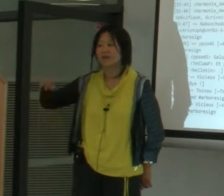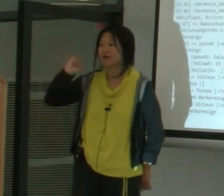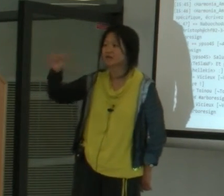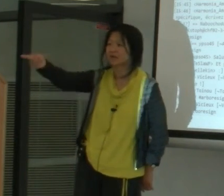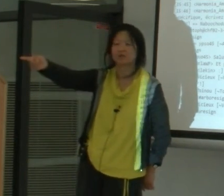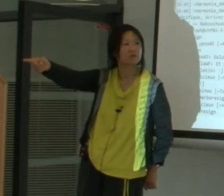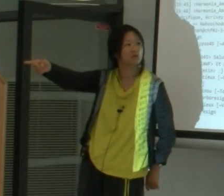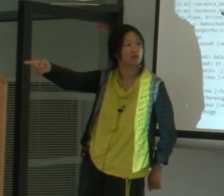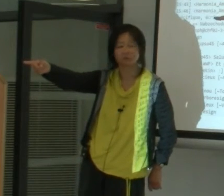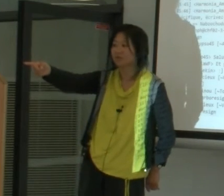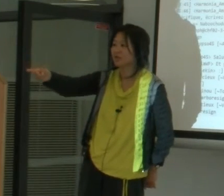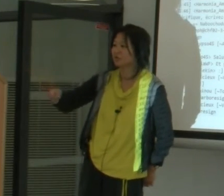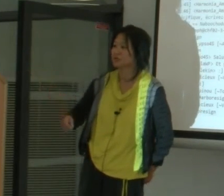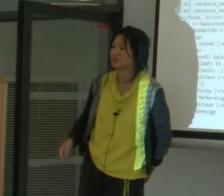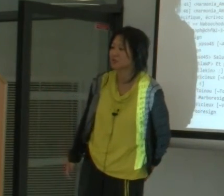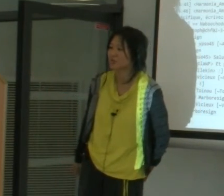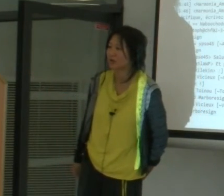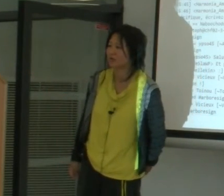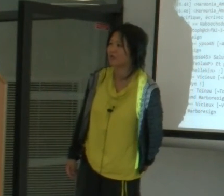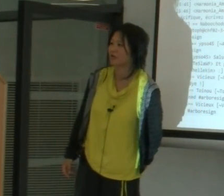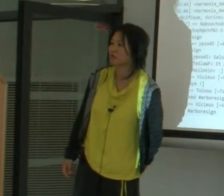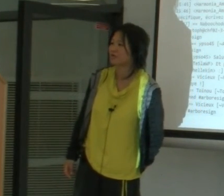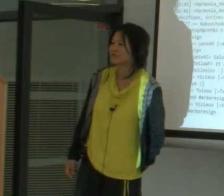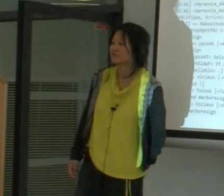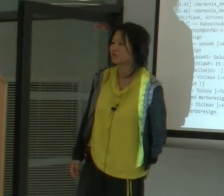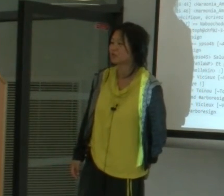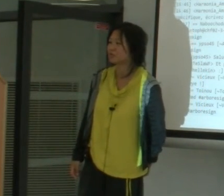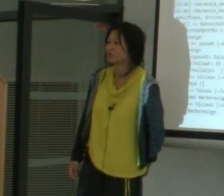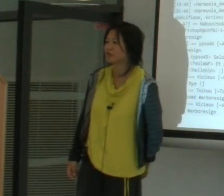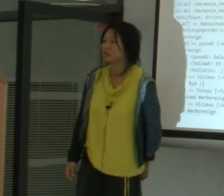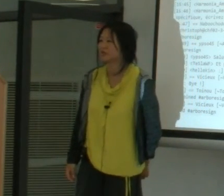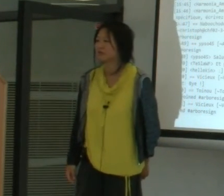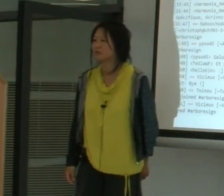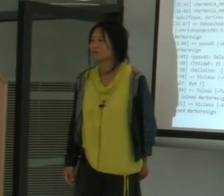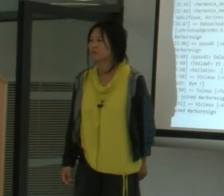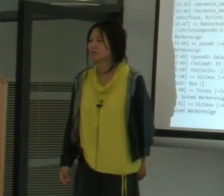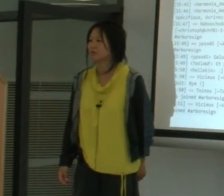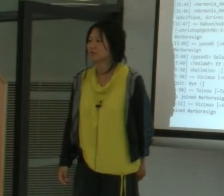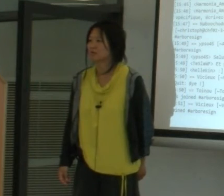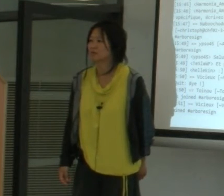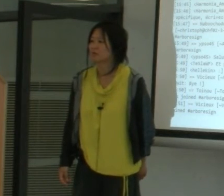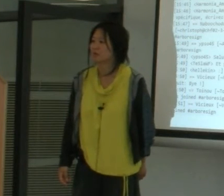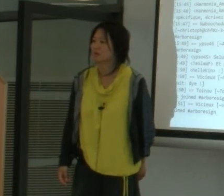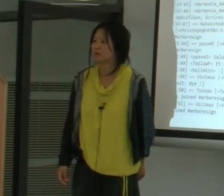Oui, mais à qui? À lui? Oui, à toi. C'est à toi qui parle. Avec le FSF, comment on peut faire le lien?